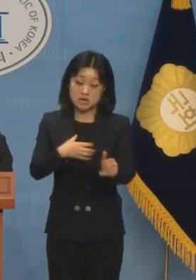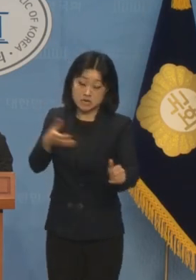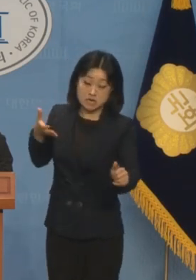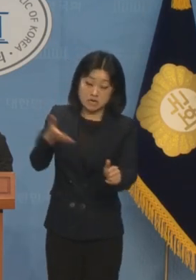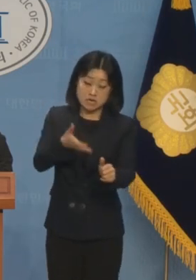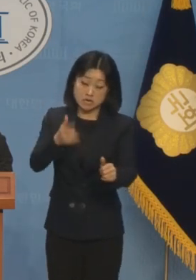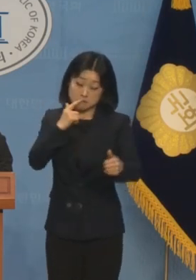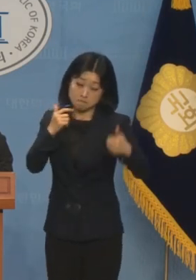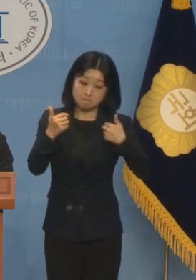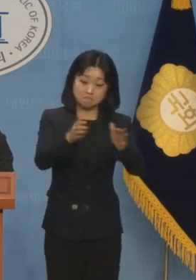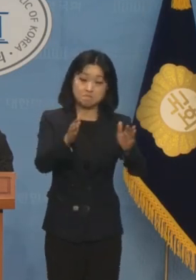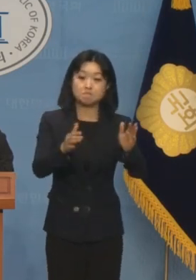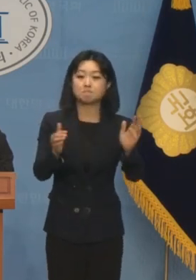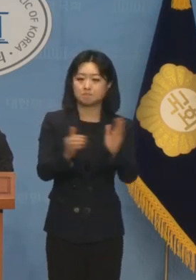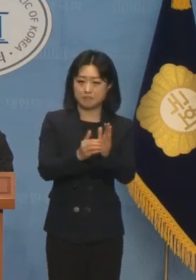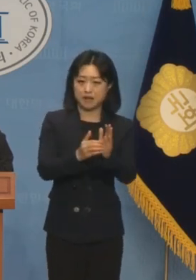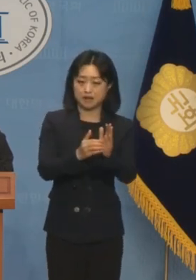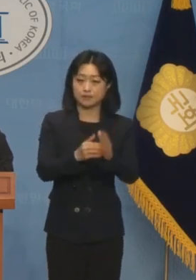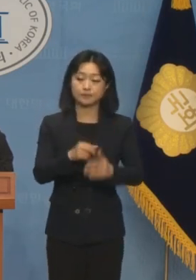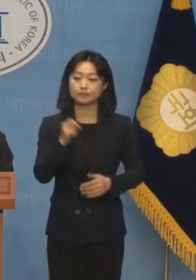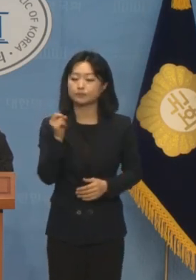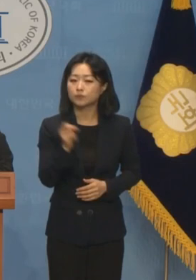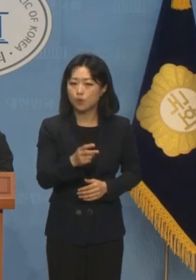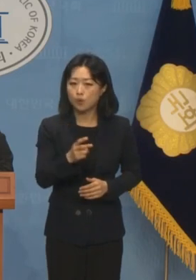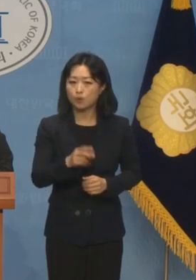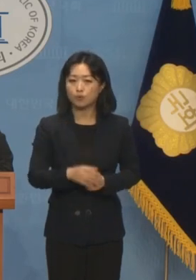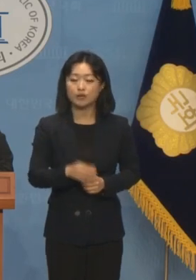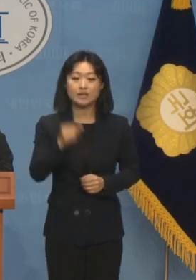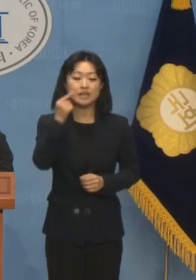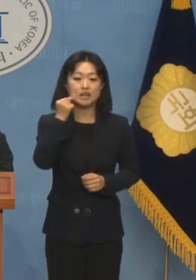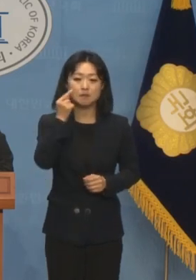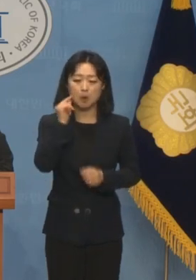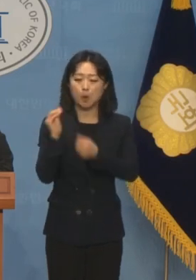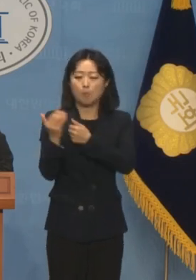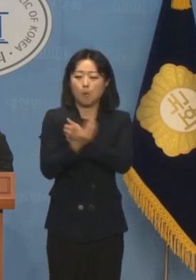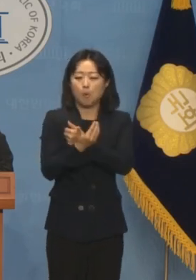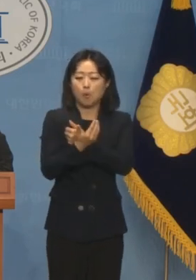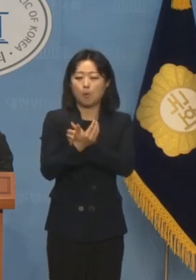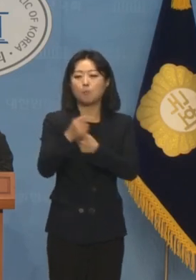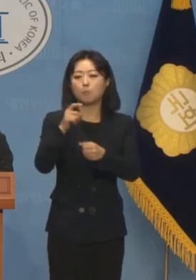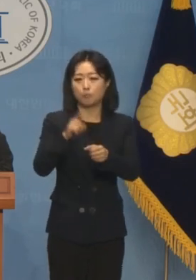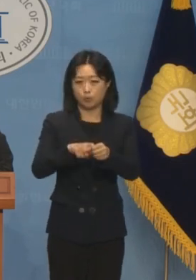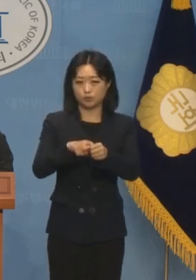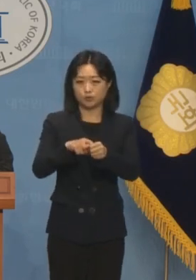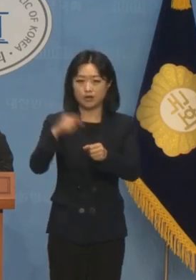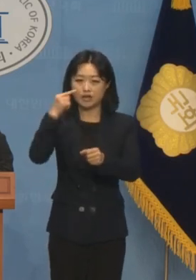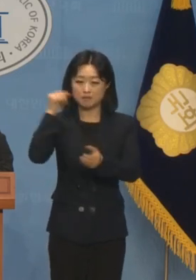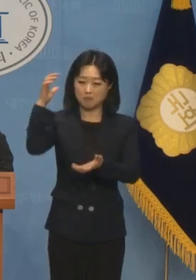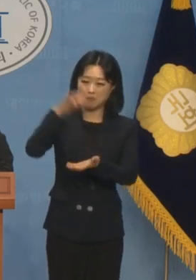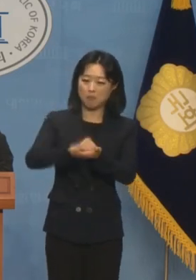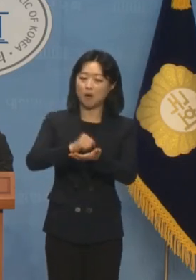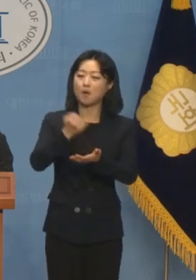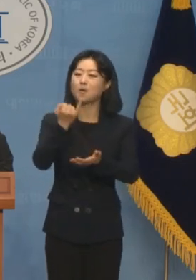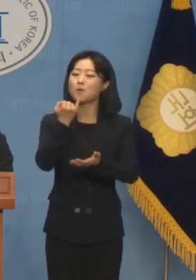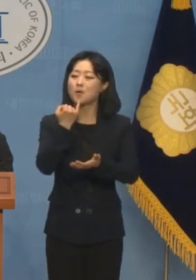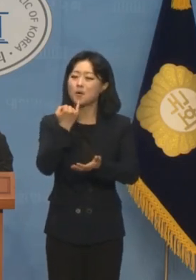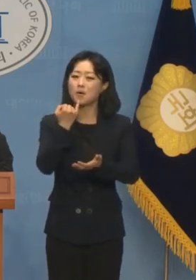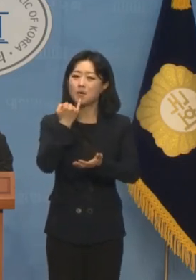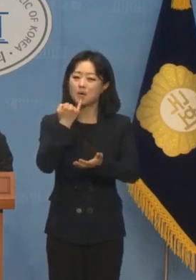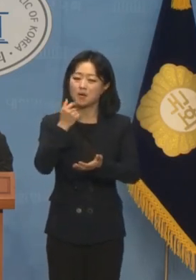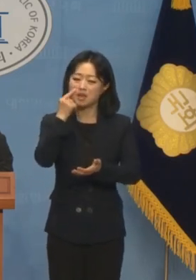했습니다. 뿐만 아니라 일제를 옹호하며 식민사관을 비춰 국민의